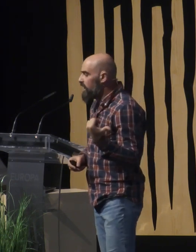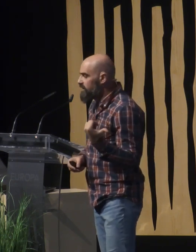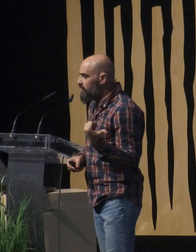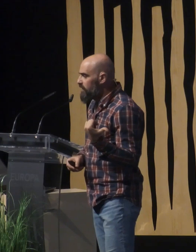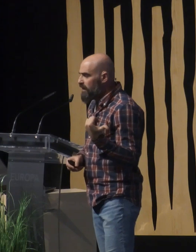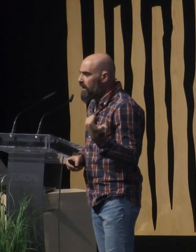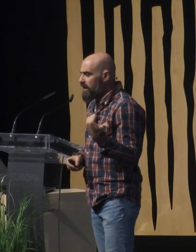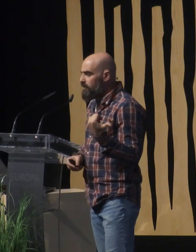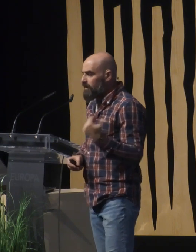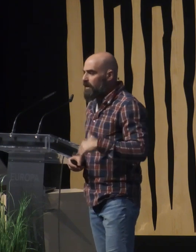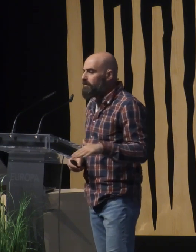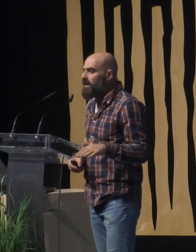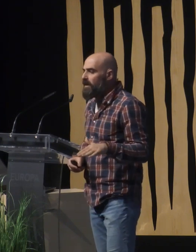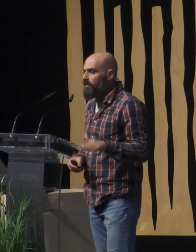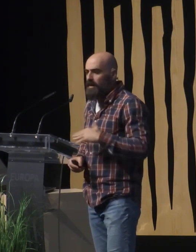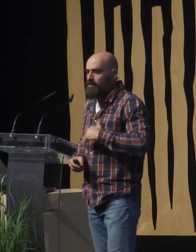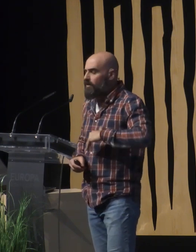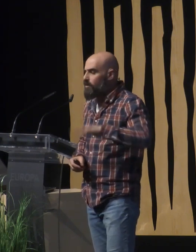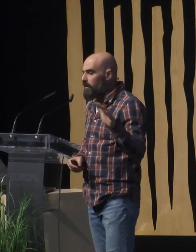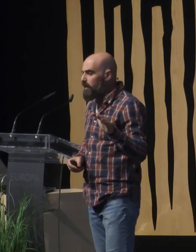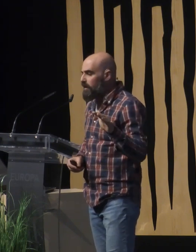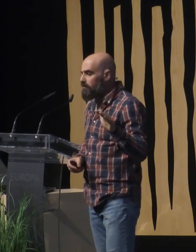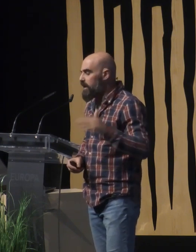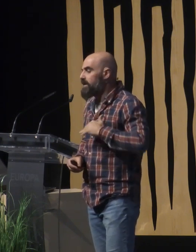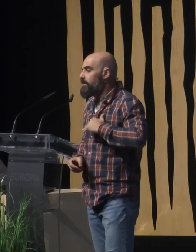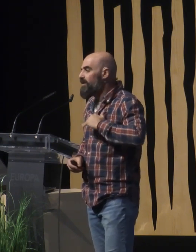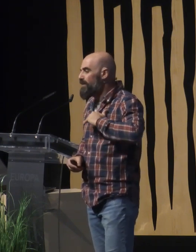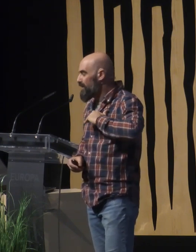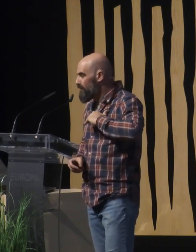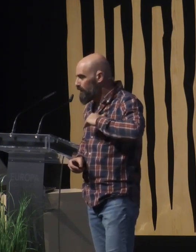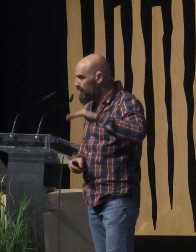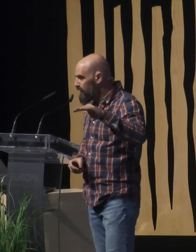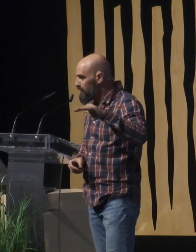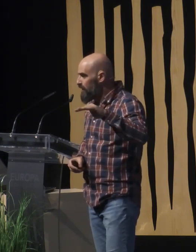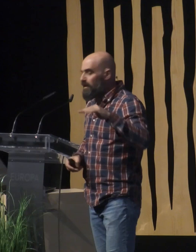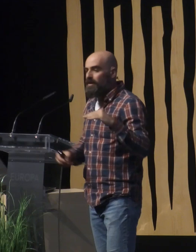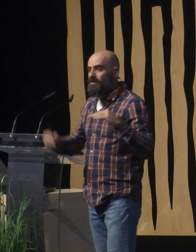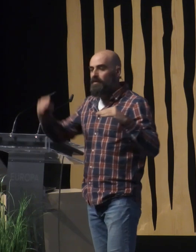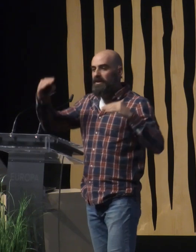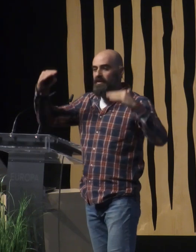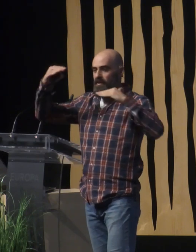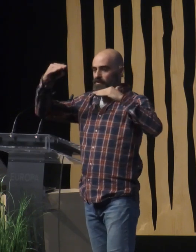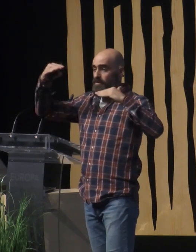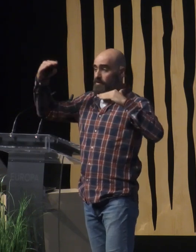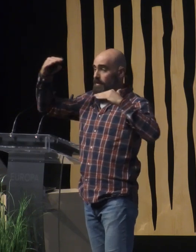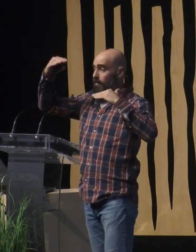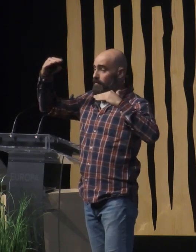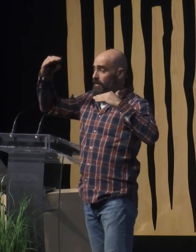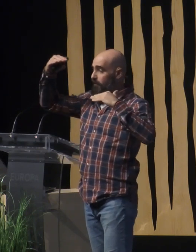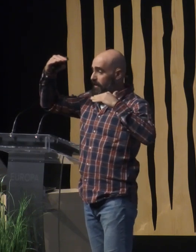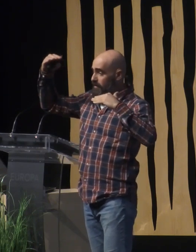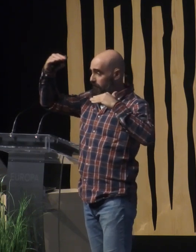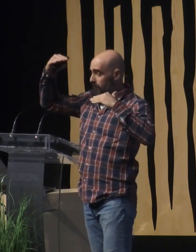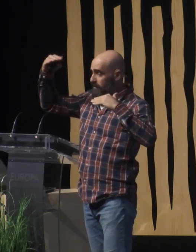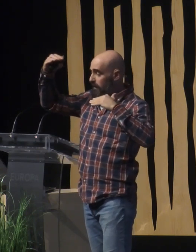en el Stallone, están en el Rambo, están en el reptiliano de yo tengo que sobrevivir, que se acabe esta conversación cuanto antes. Entonces, generalmente, cuando hablamos, estamos hablando del Borja